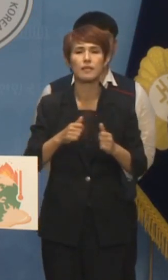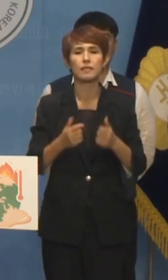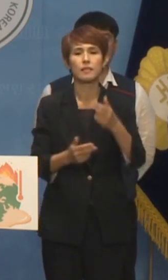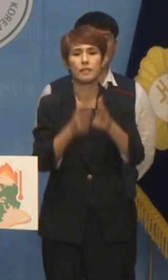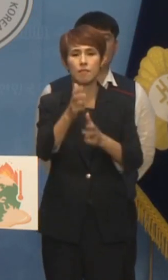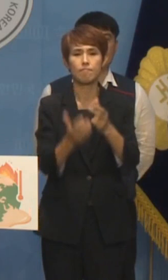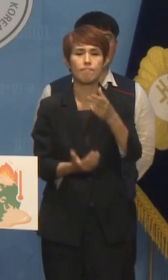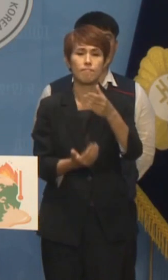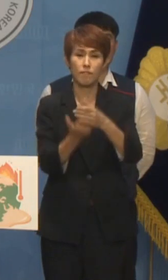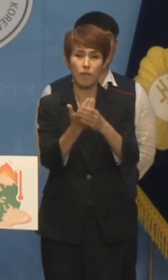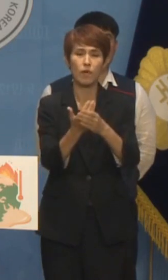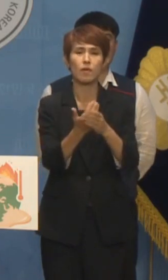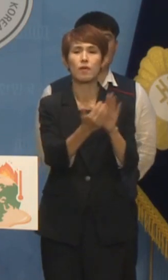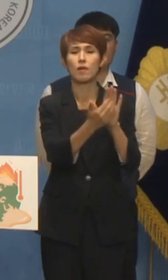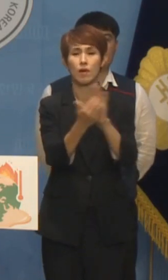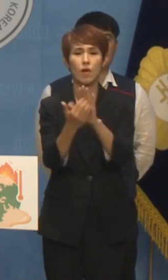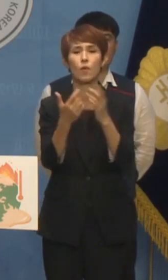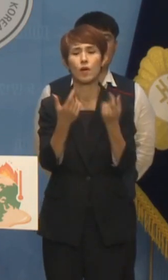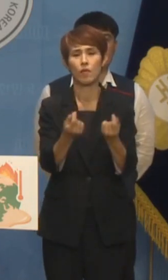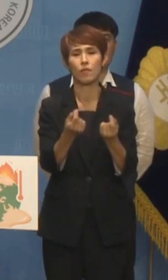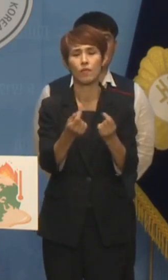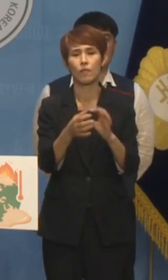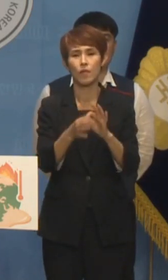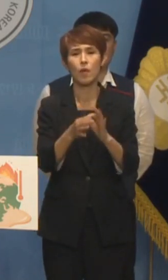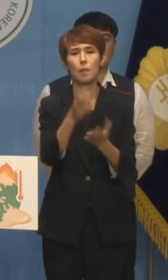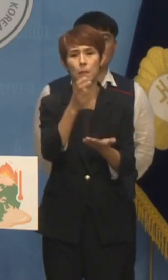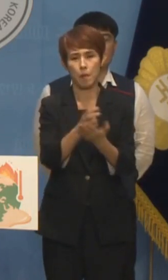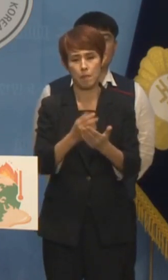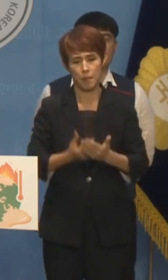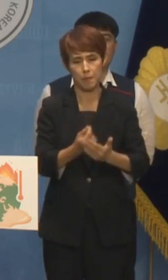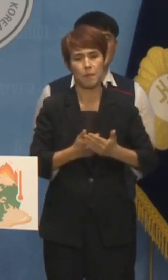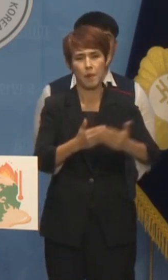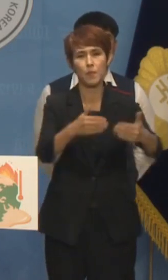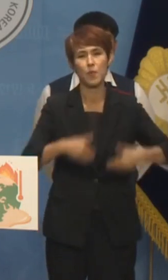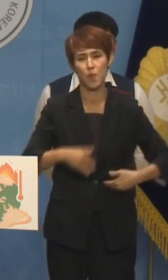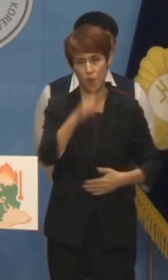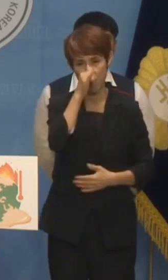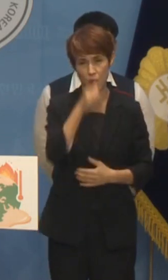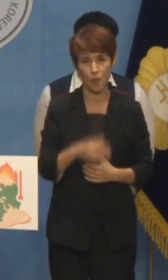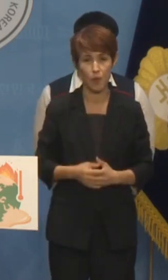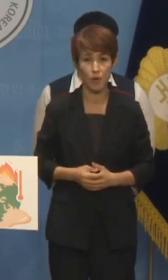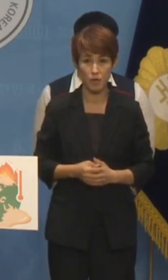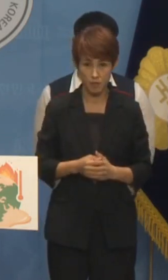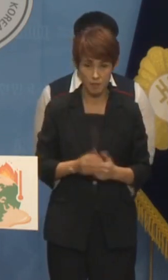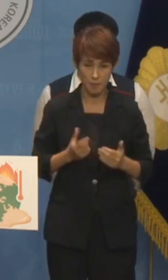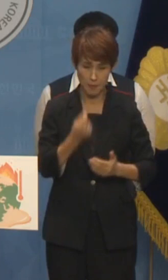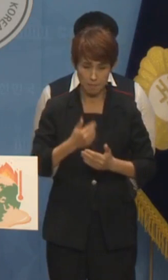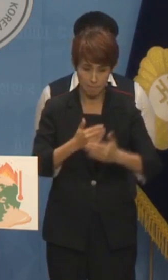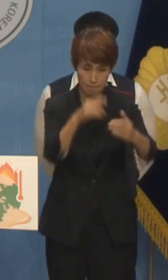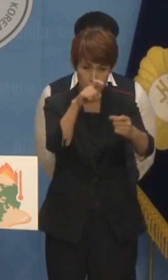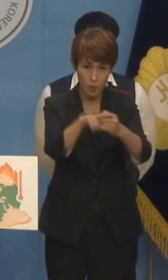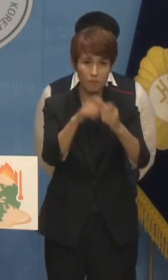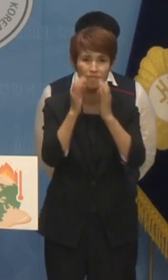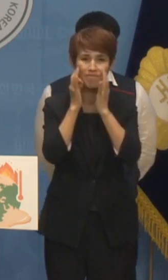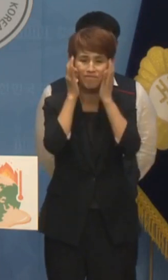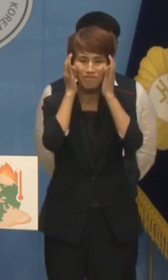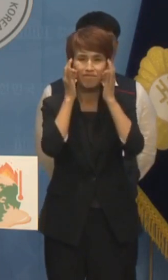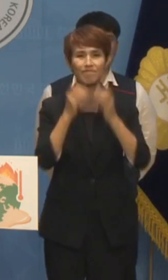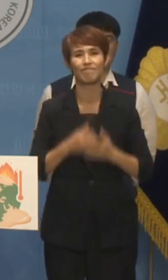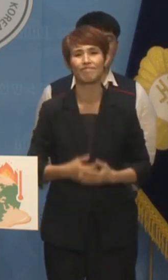반증이기도 합니다. 산업안전보건법 개정이 속도 있게 진행되기 위해서 노력하도록 하겠습니다.